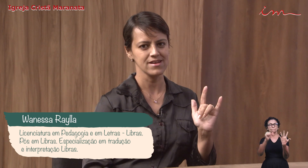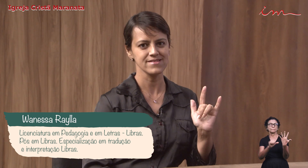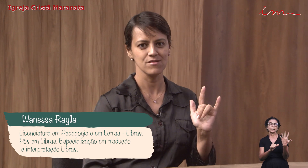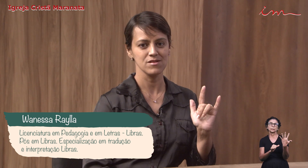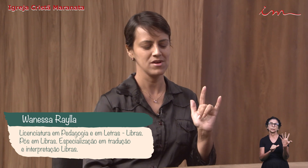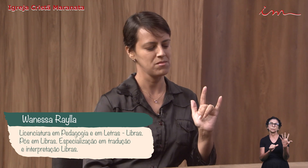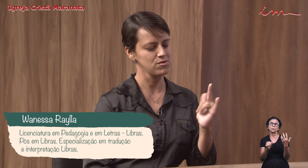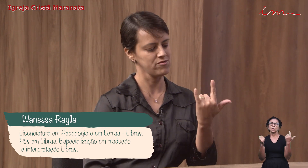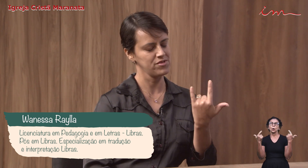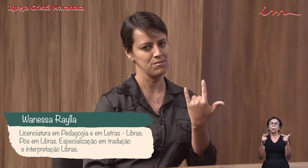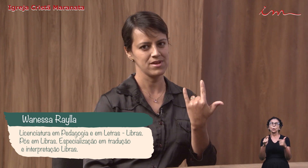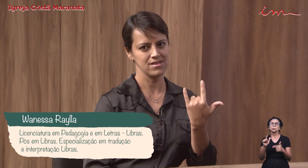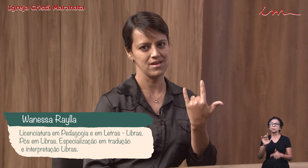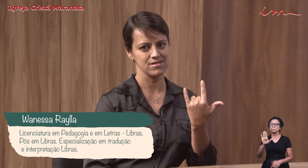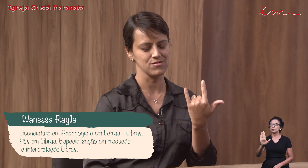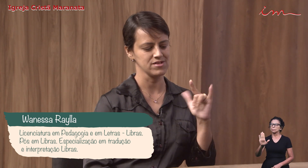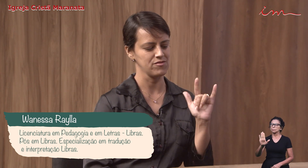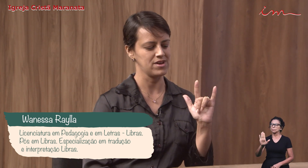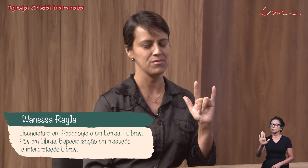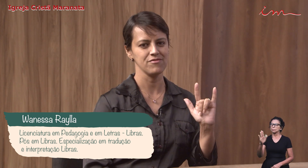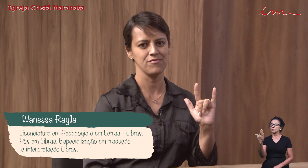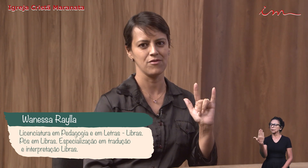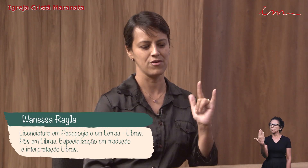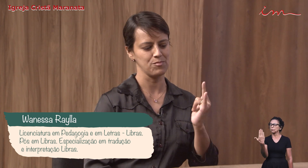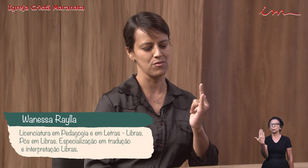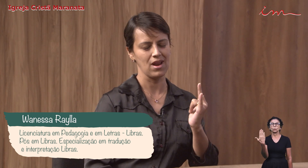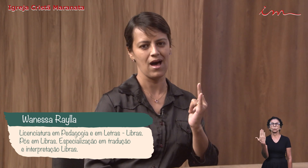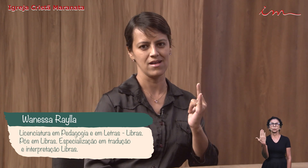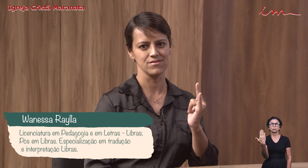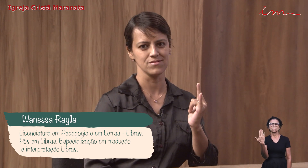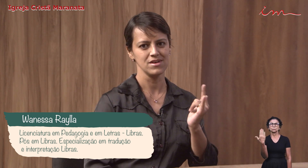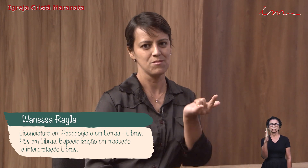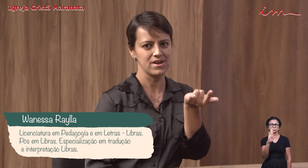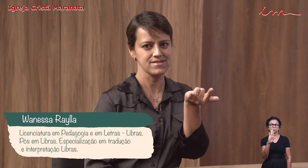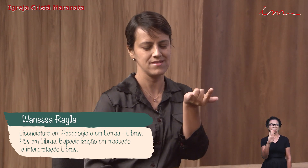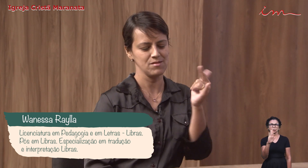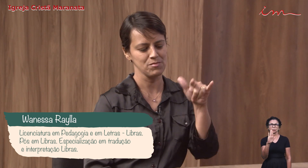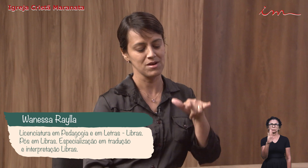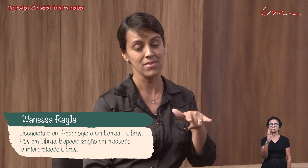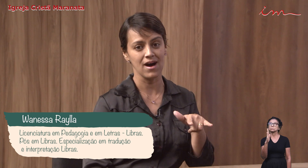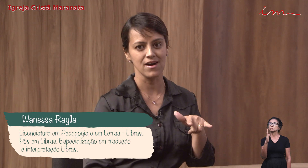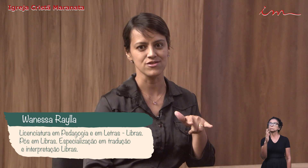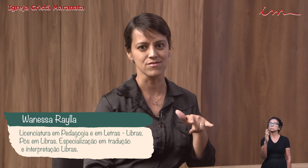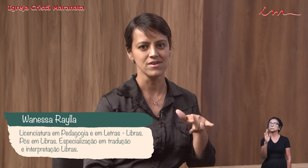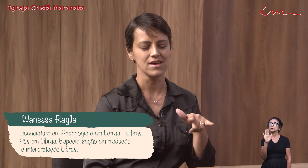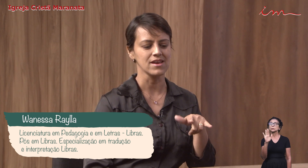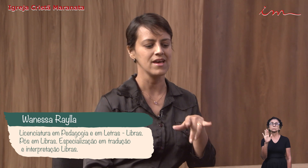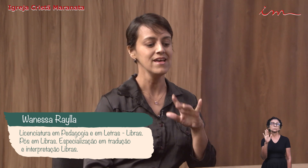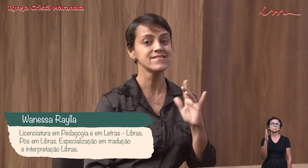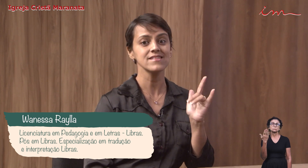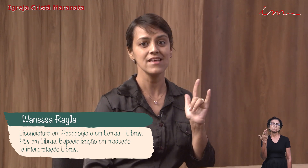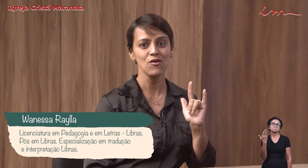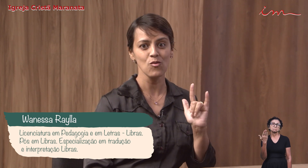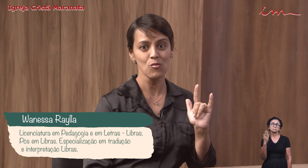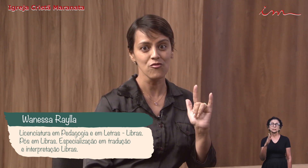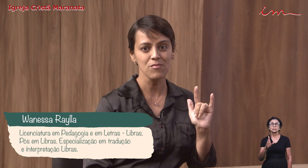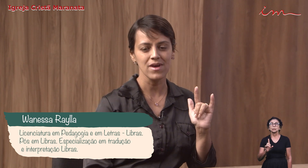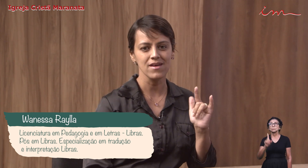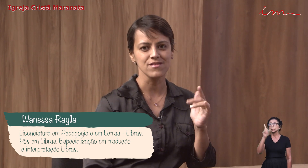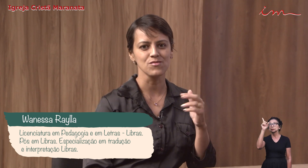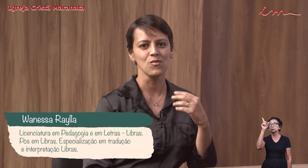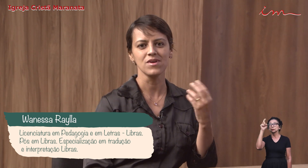a orientação da minha mão, se eu vou virar para dentro, se eu vou virar para fora, para o lado, para cima, para baixo, né? Se tem